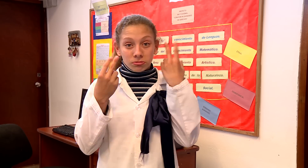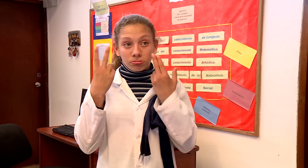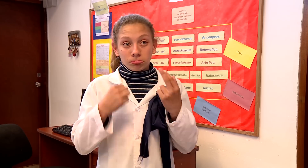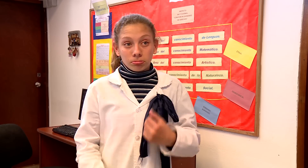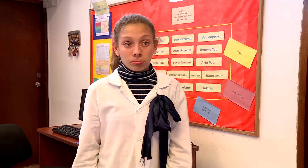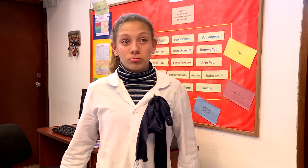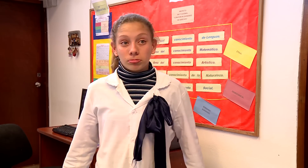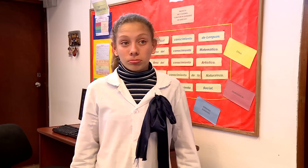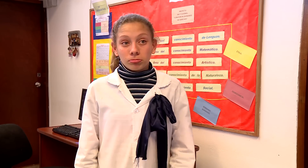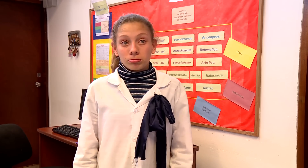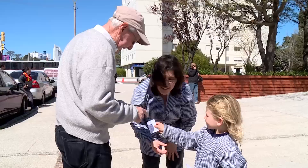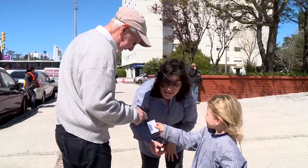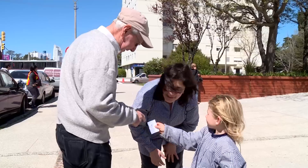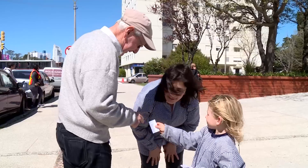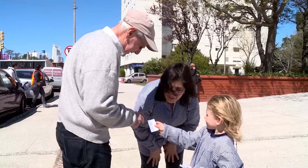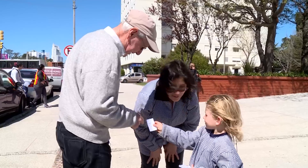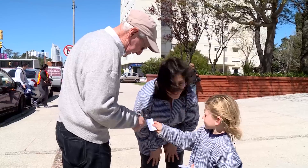y estudiar peluquería.